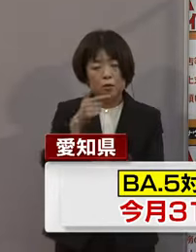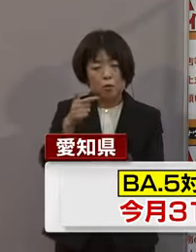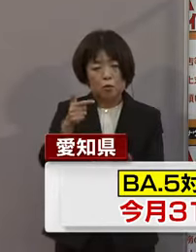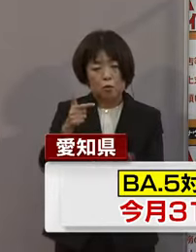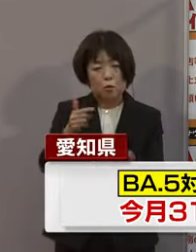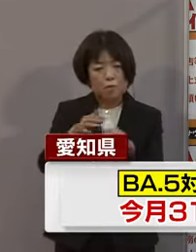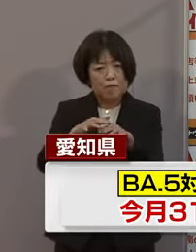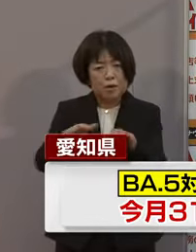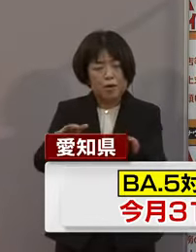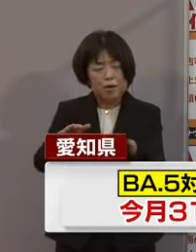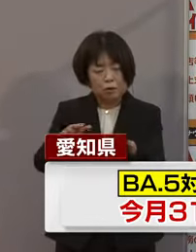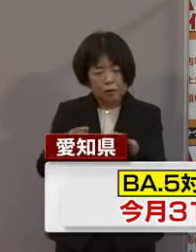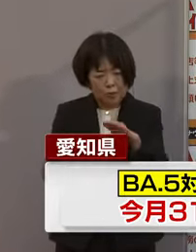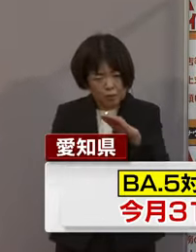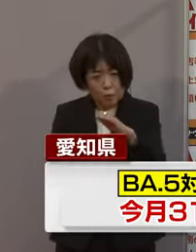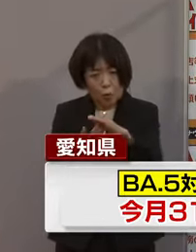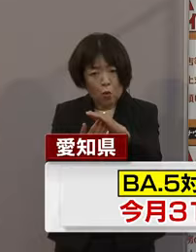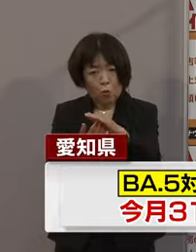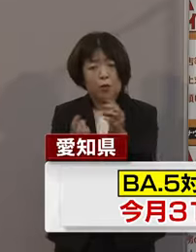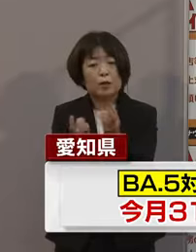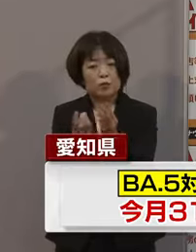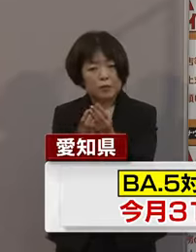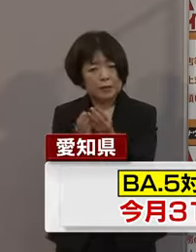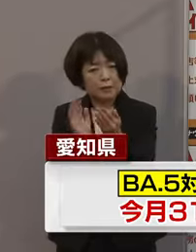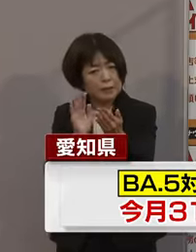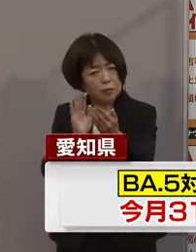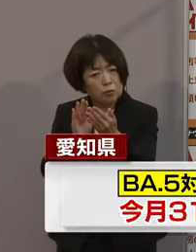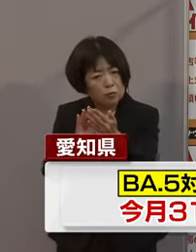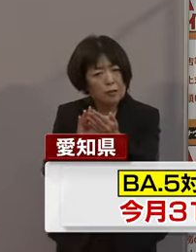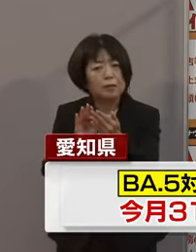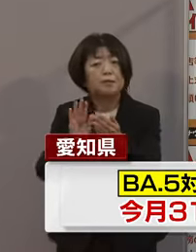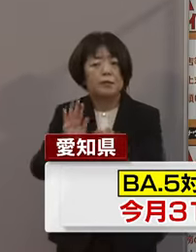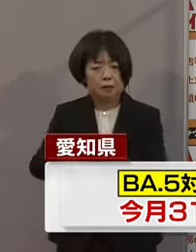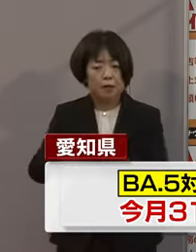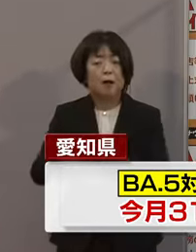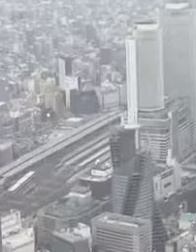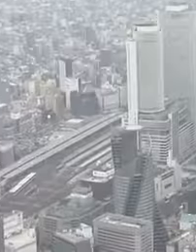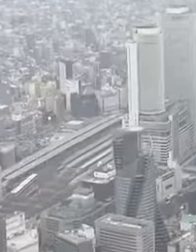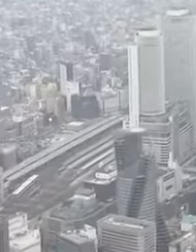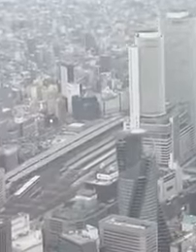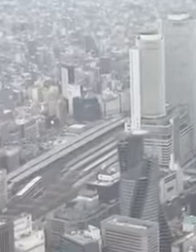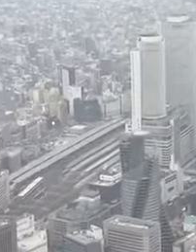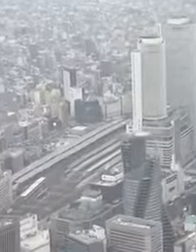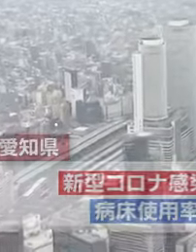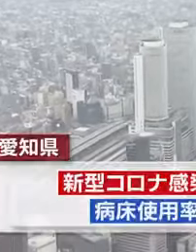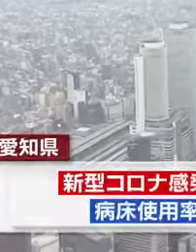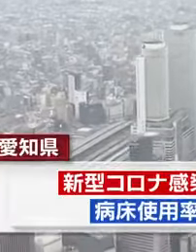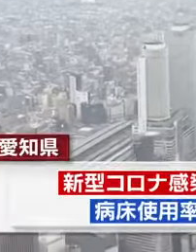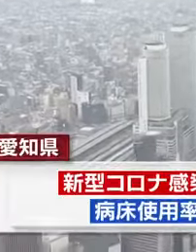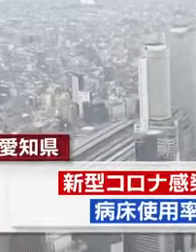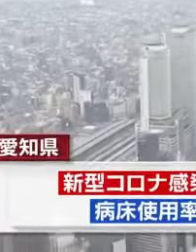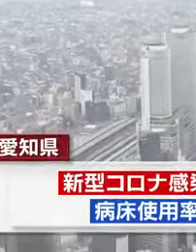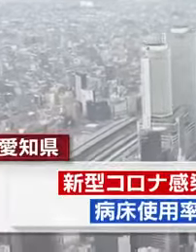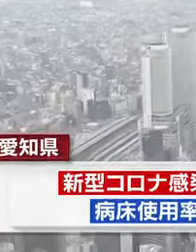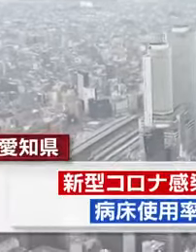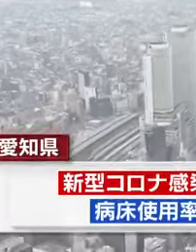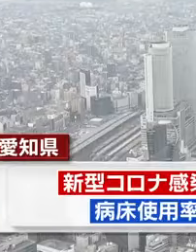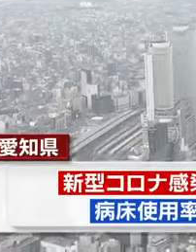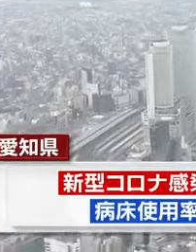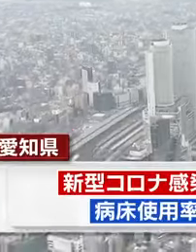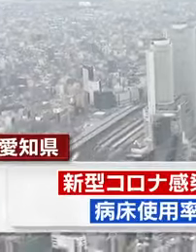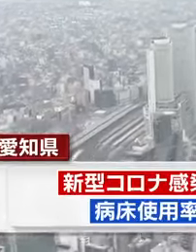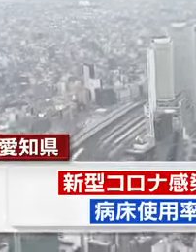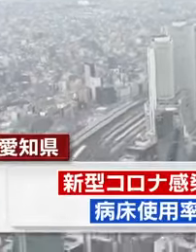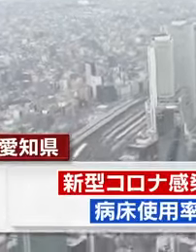までとすることもあわせて発表されました県内では業を新たに7548